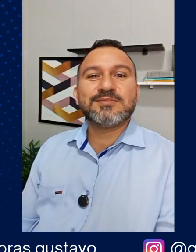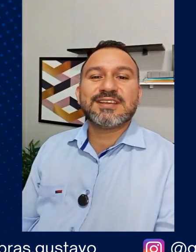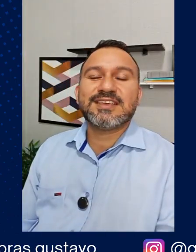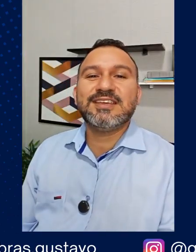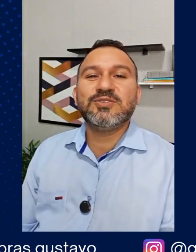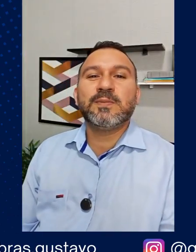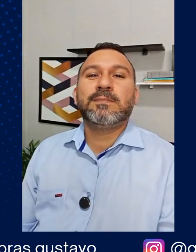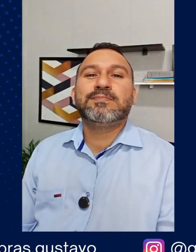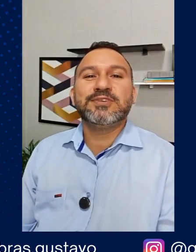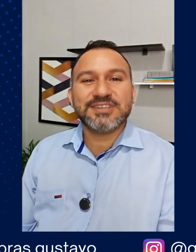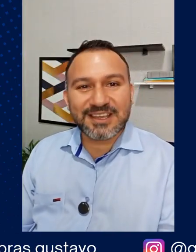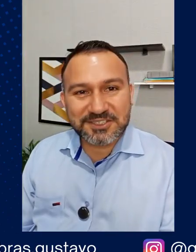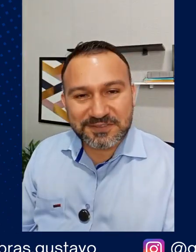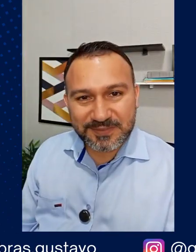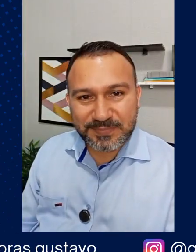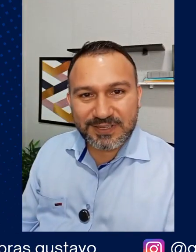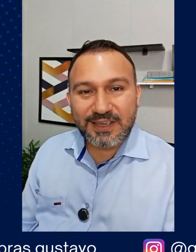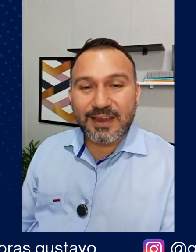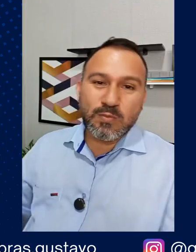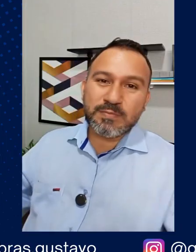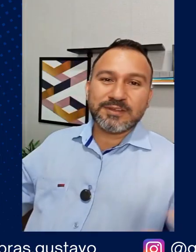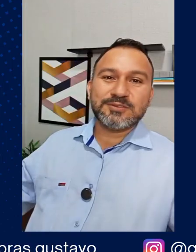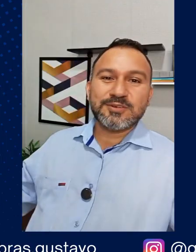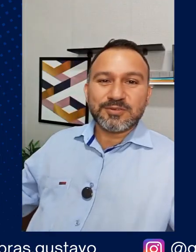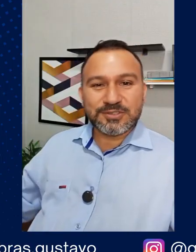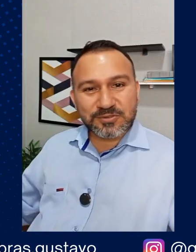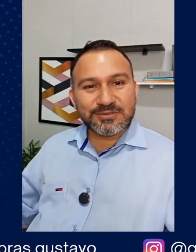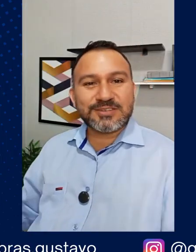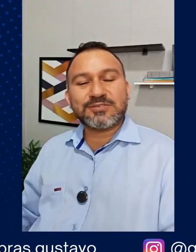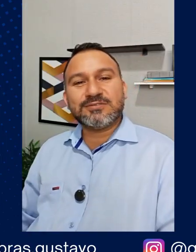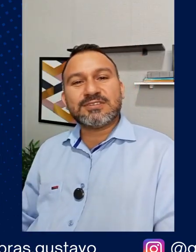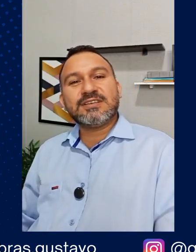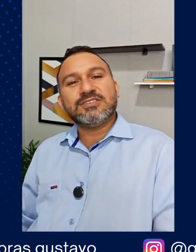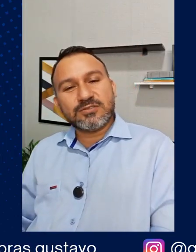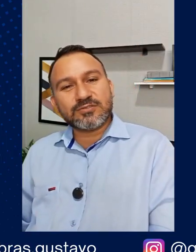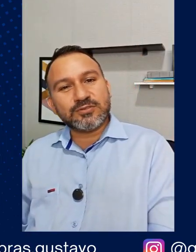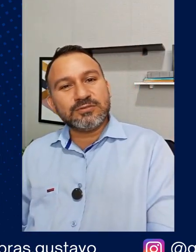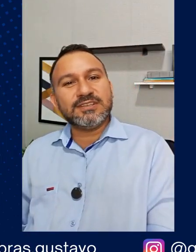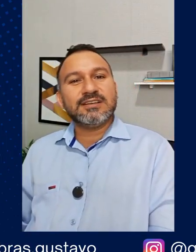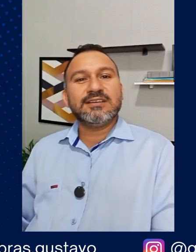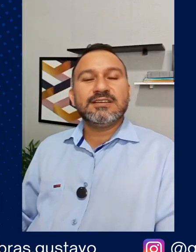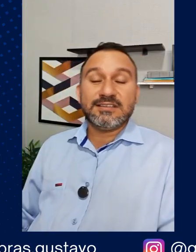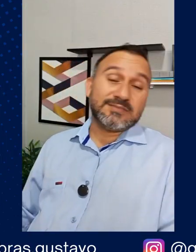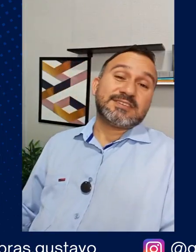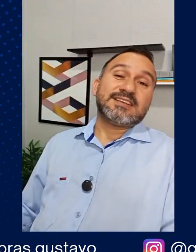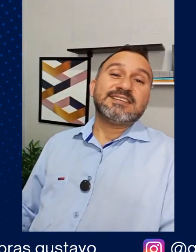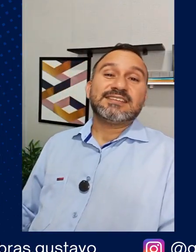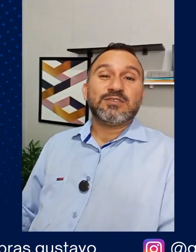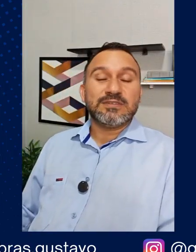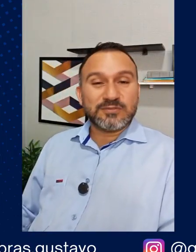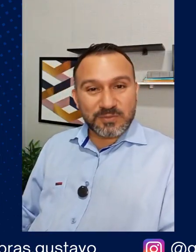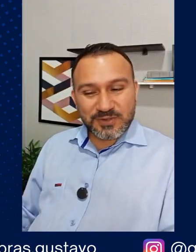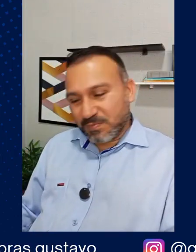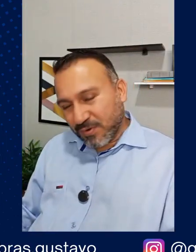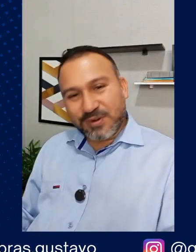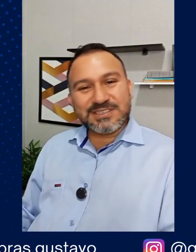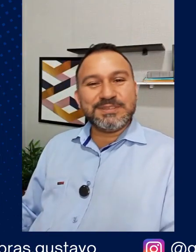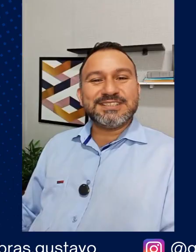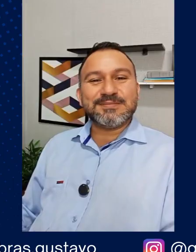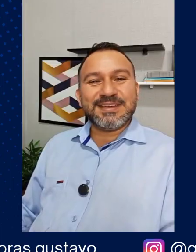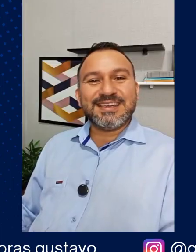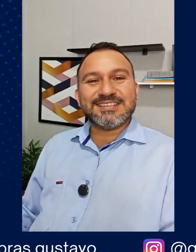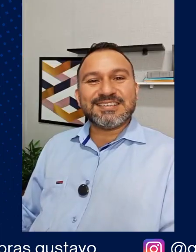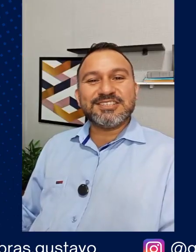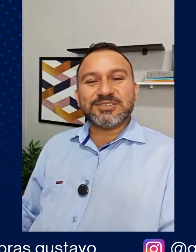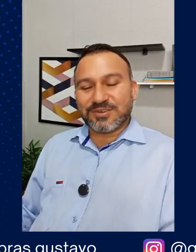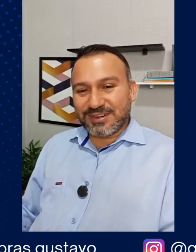Nós estamos aqui no Podcast VIP. É o momento onde eu converso com você, tiro sua dúvida, e se você quiser entrar ao vivo comigo, pode